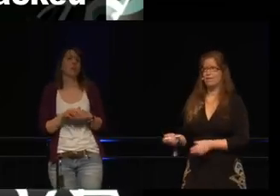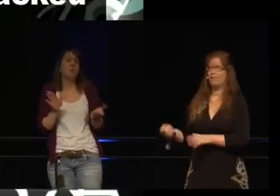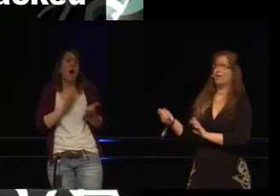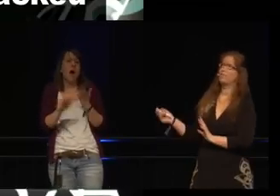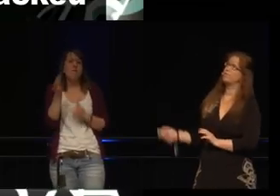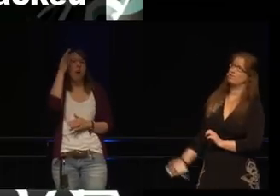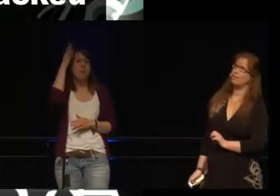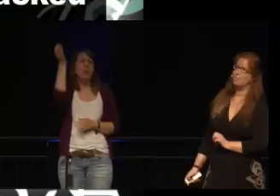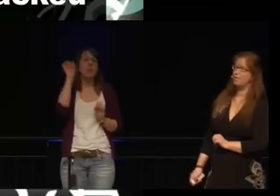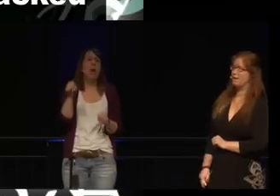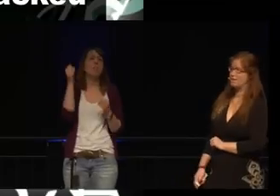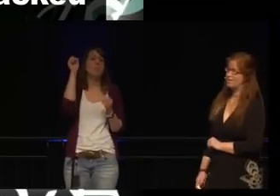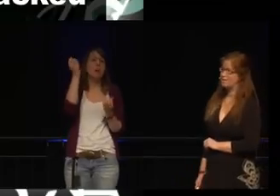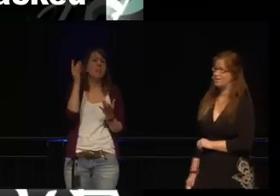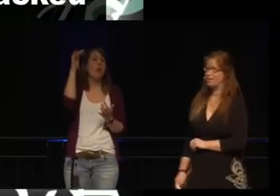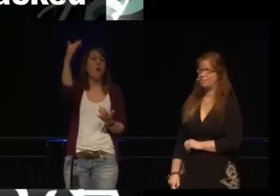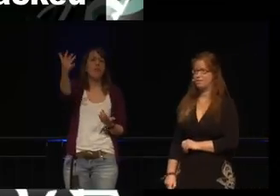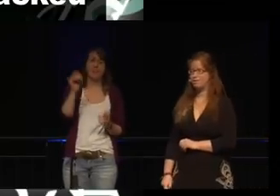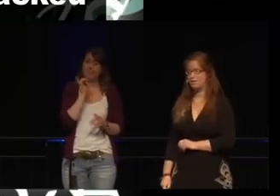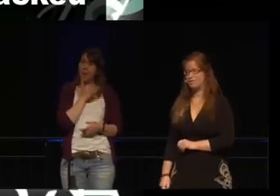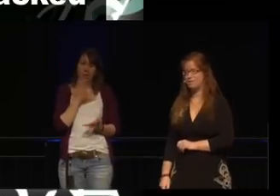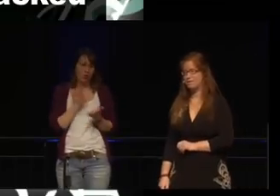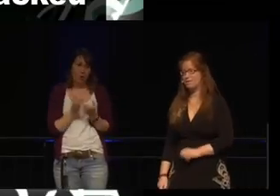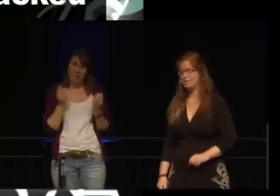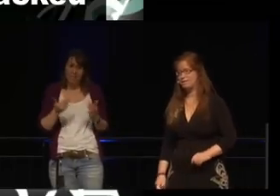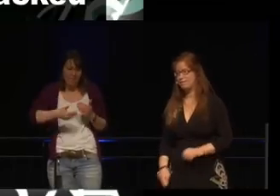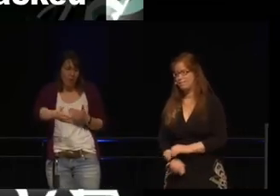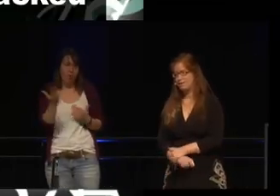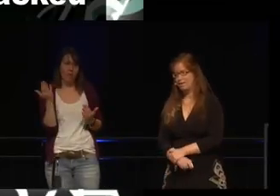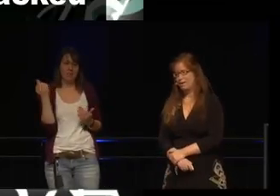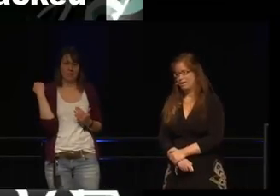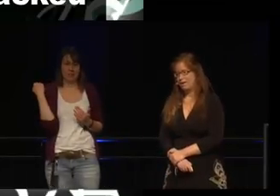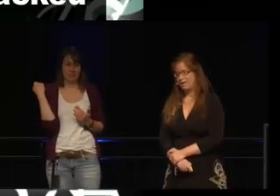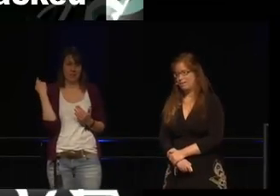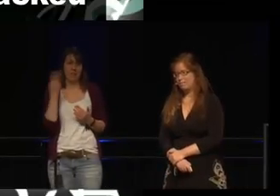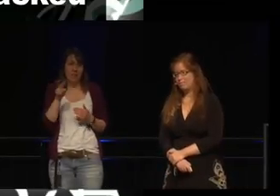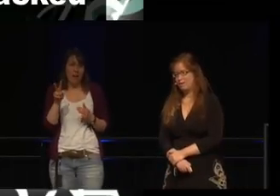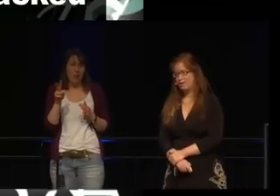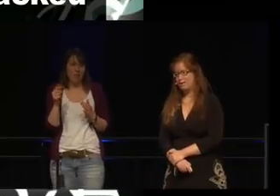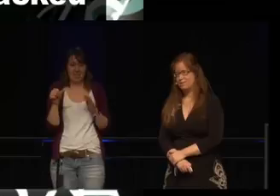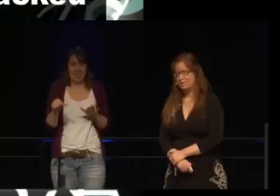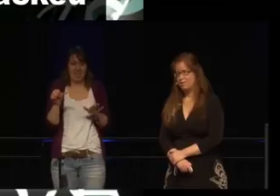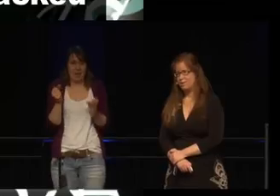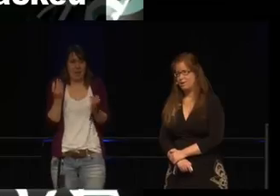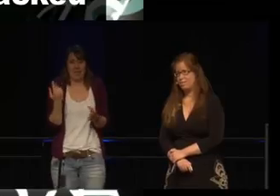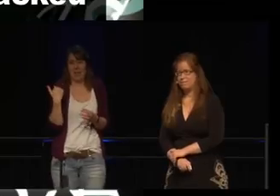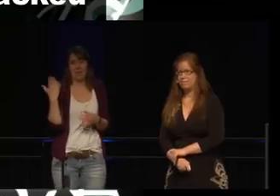pasó. Esto no es algo que pasa en un futuro lejano, sino en